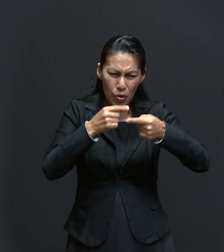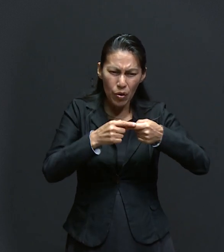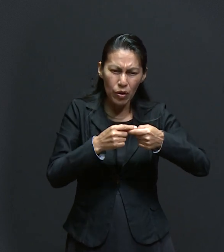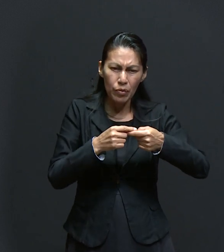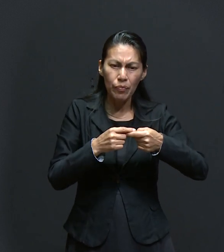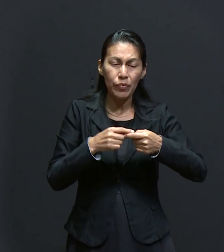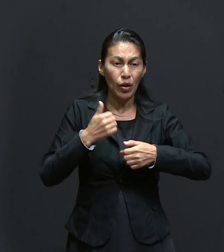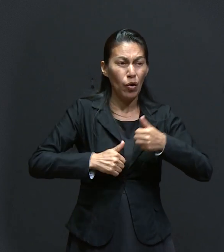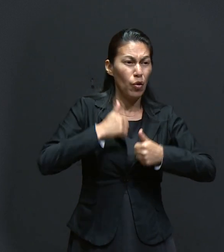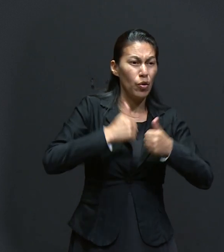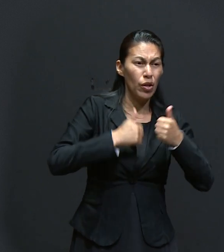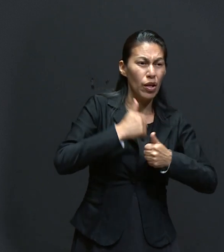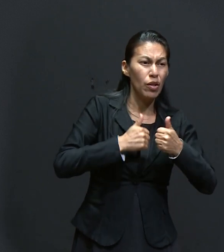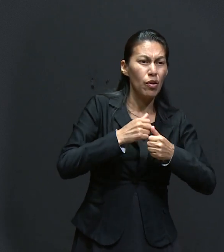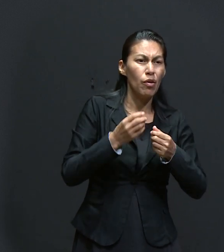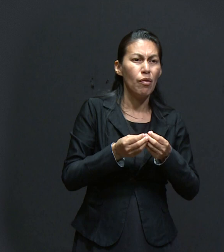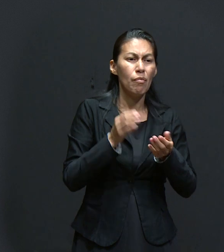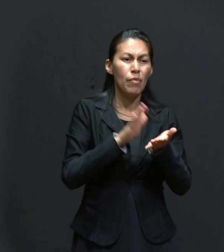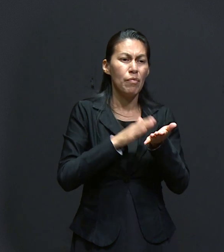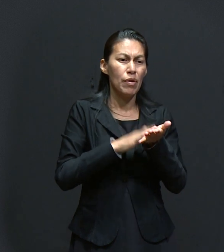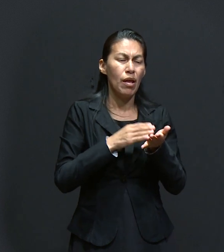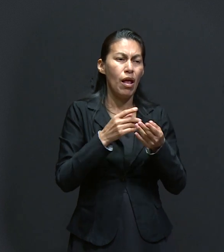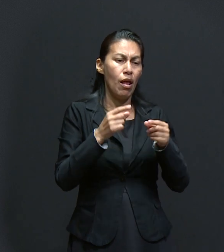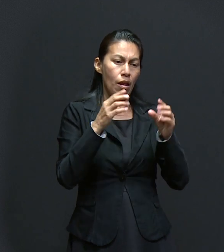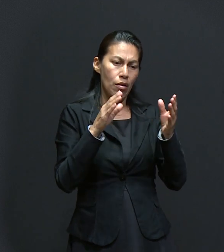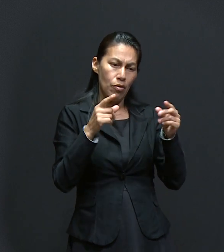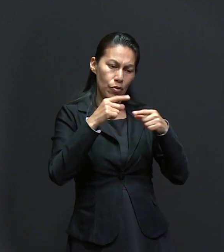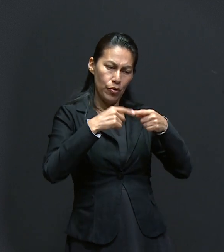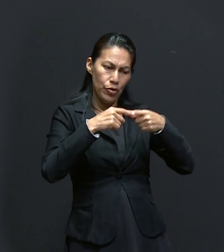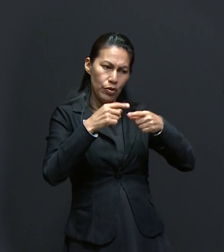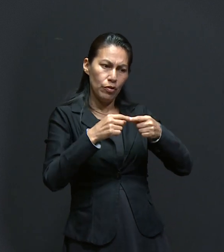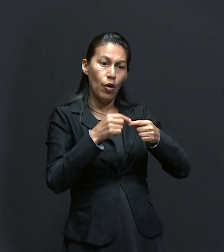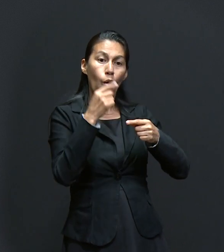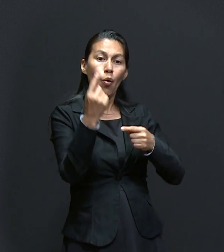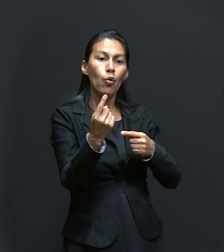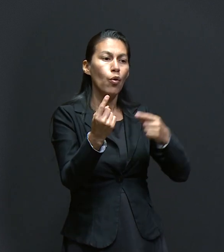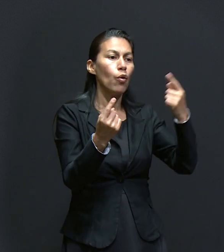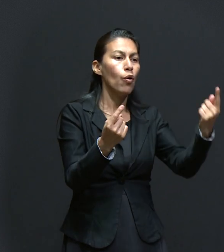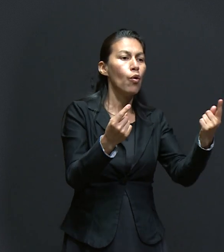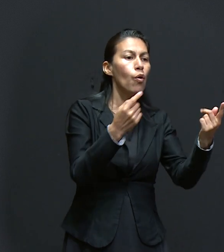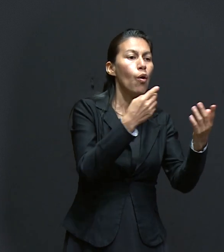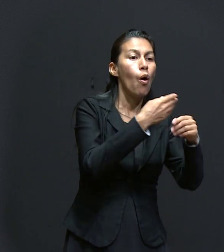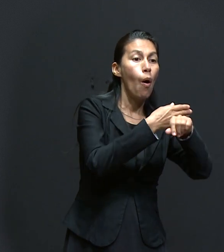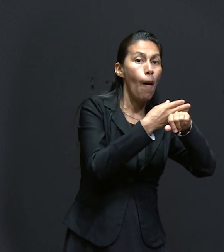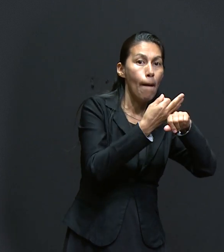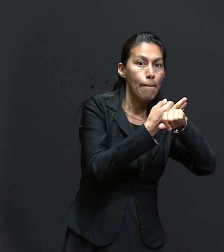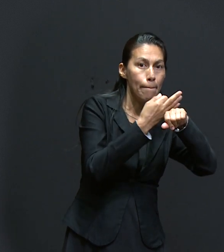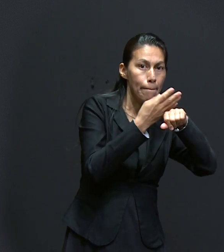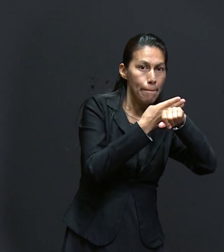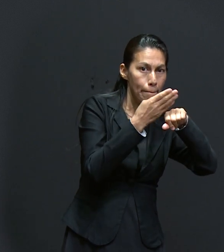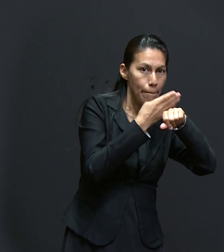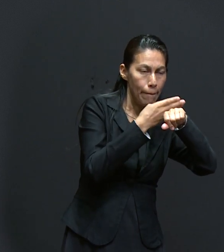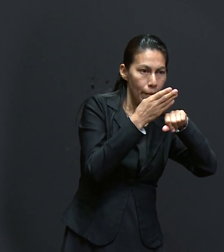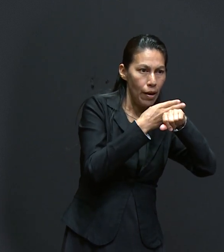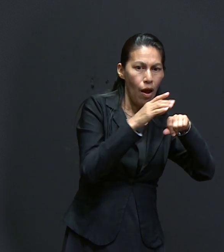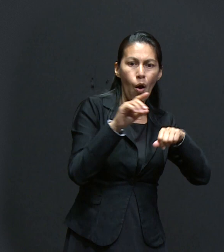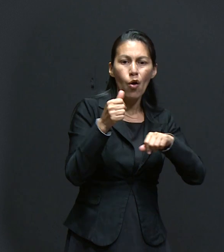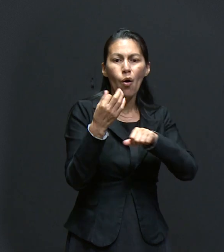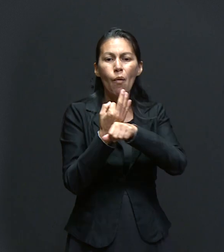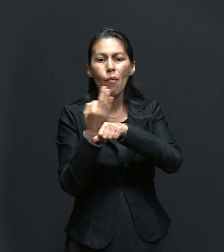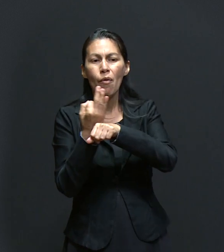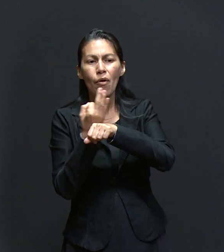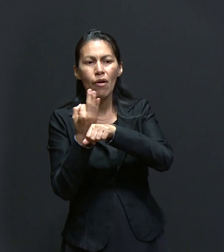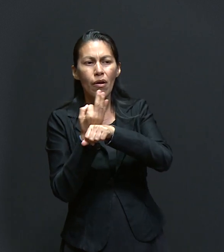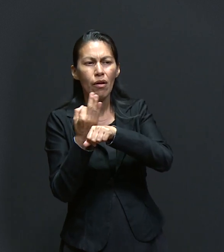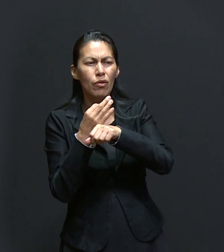y entonces sigo a dos soldados y estaba uno blanco moreno entonces entregó a uno ya otro uno se abrió y otro